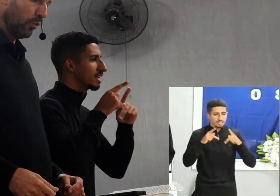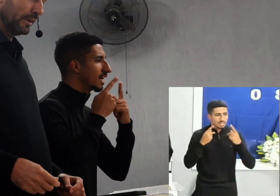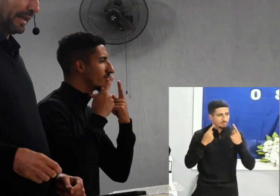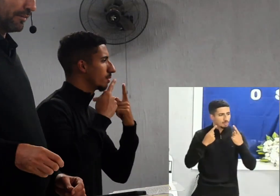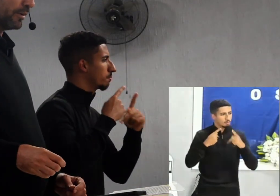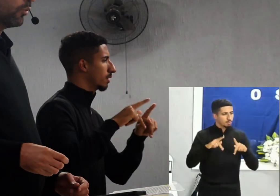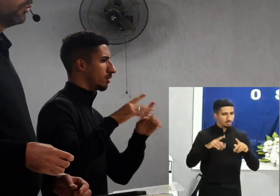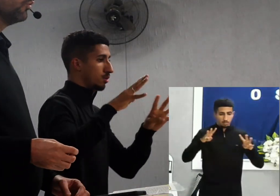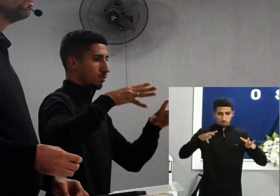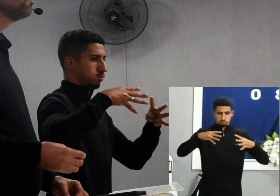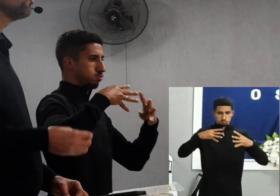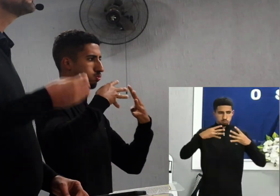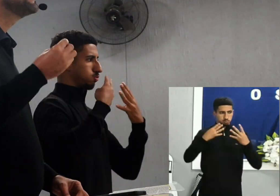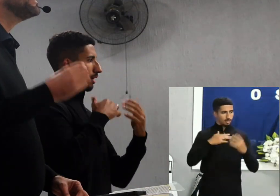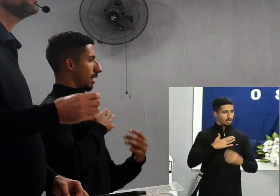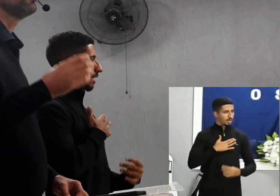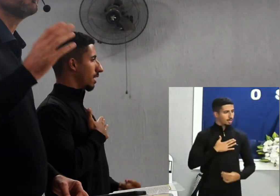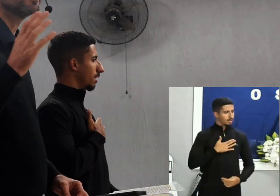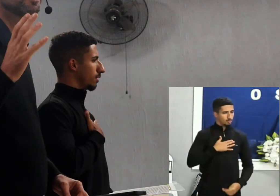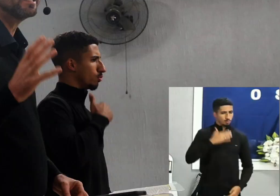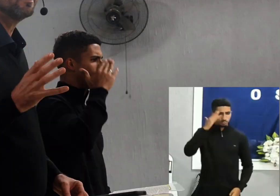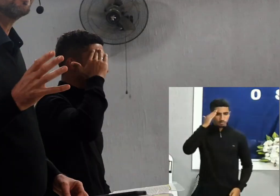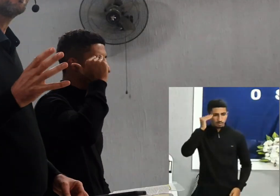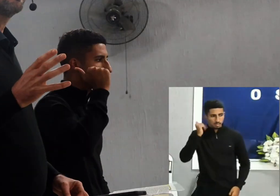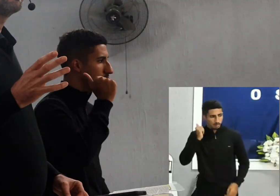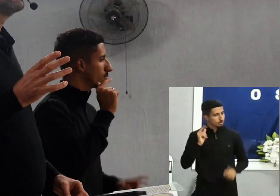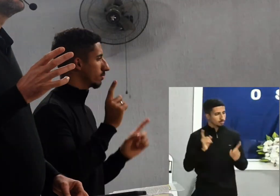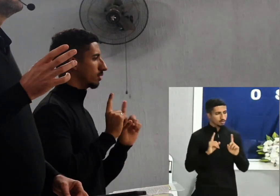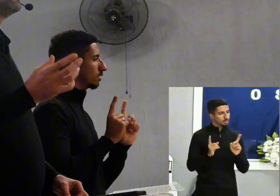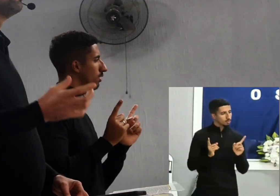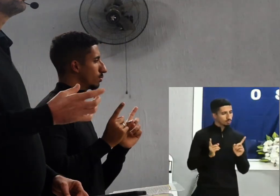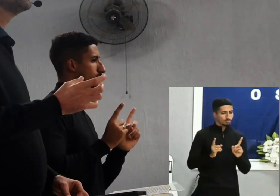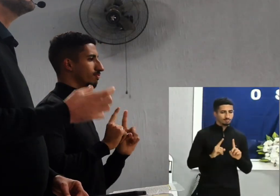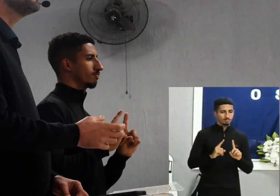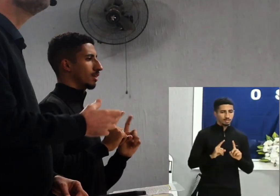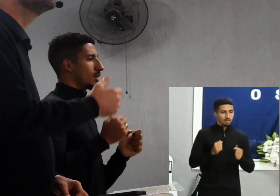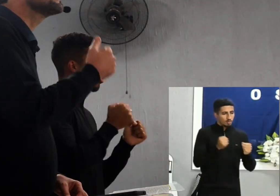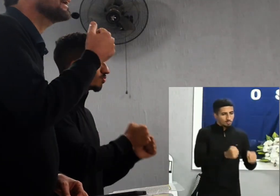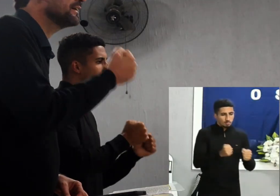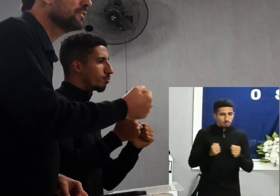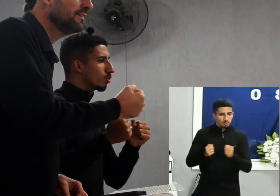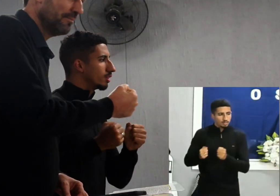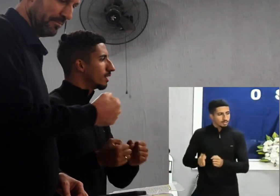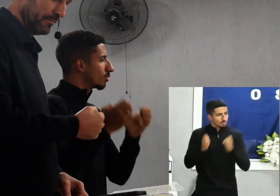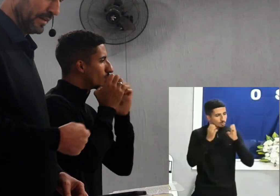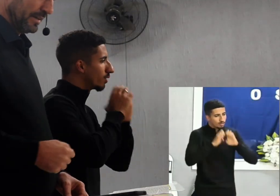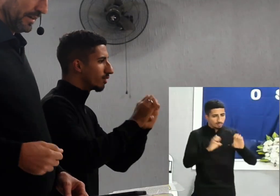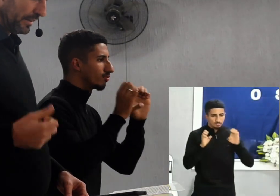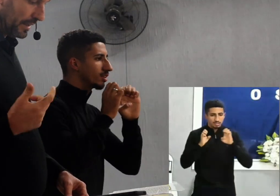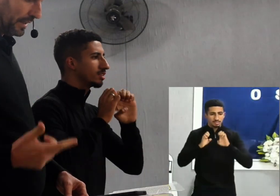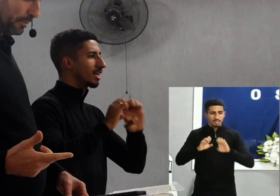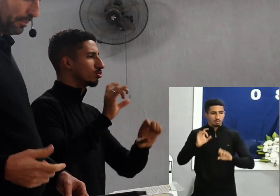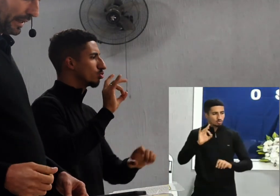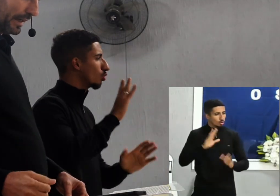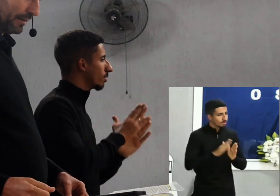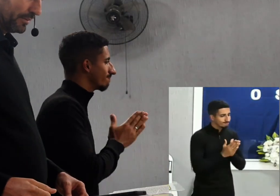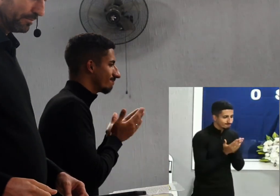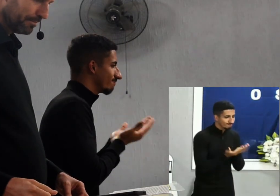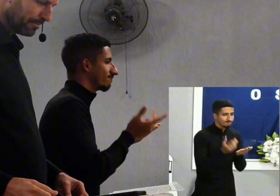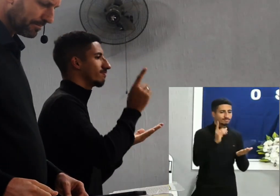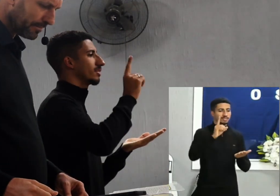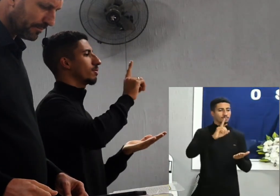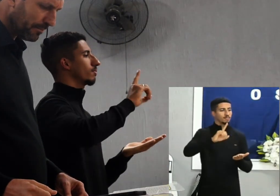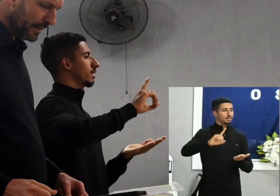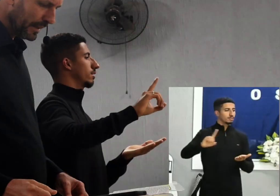mas ele contava com o poder do evangelho, o poder da mensagem que ele